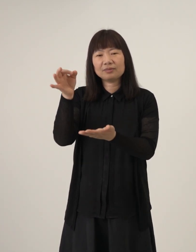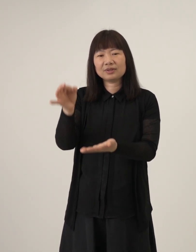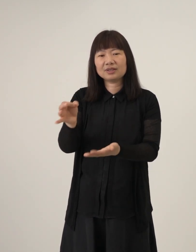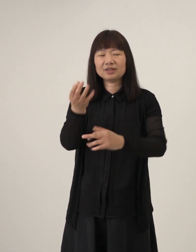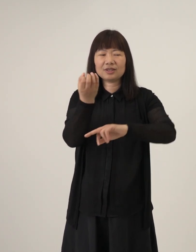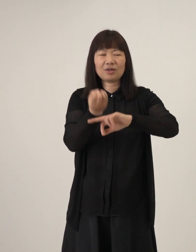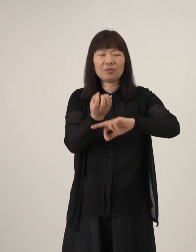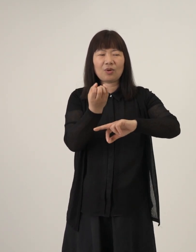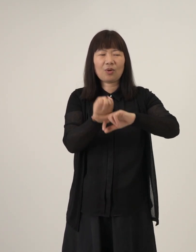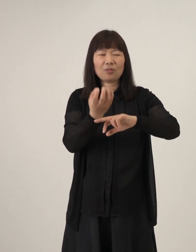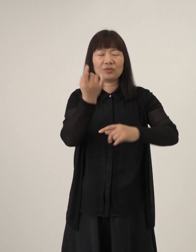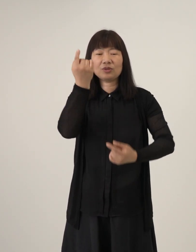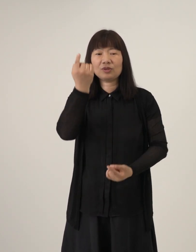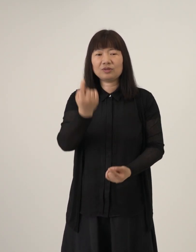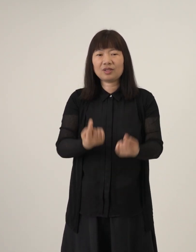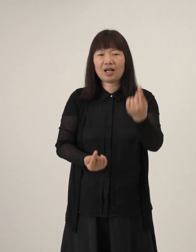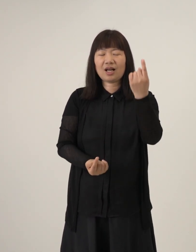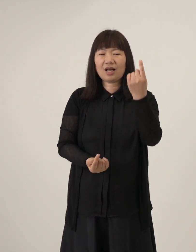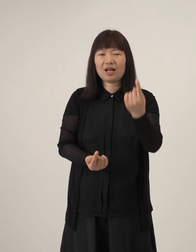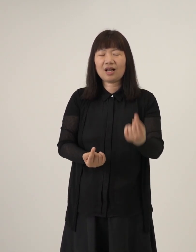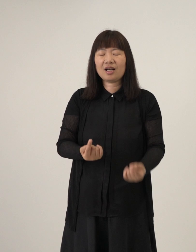보물보다